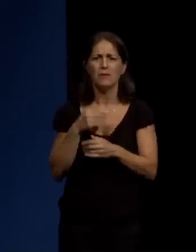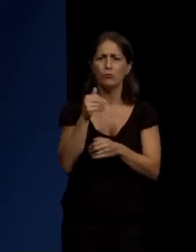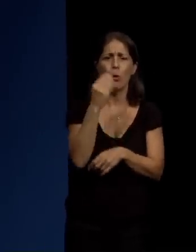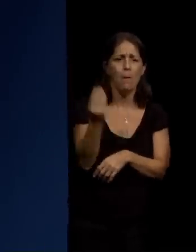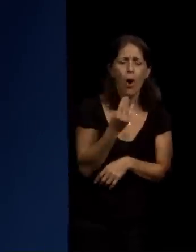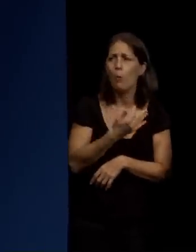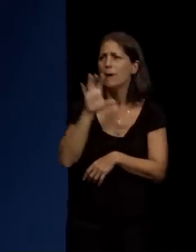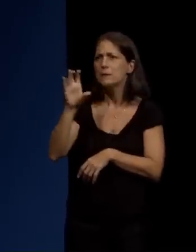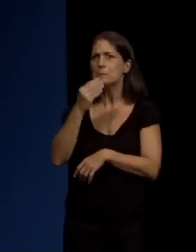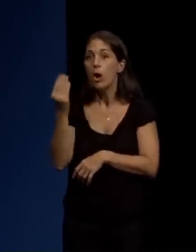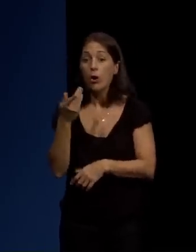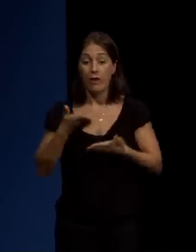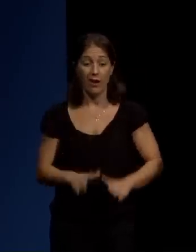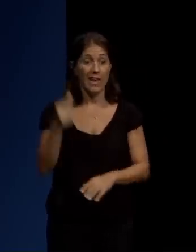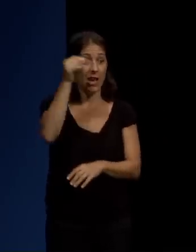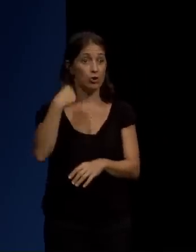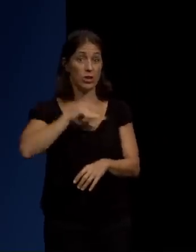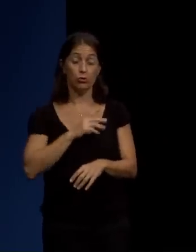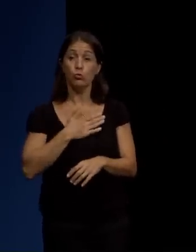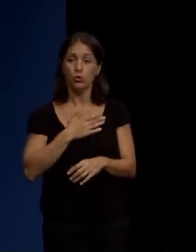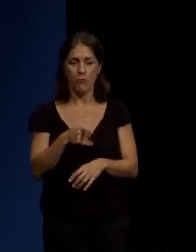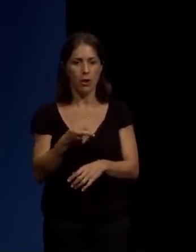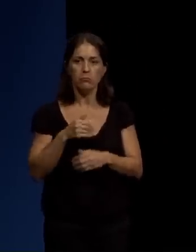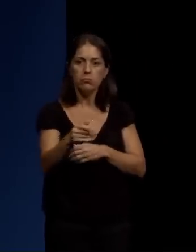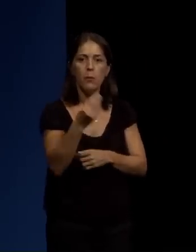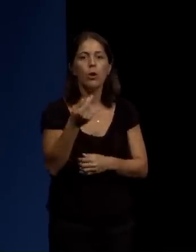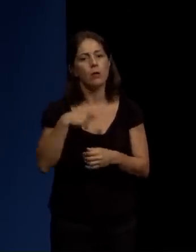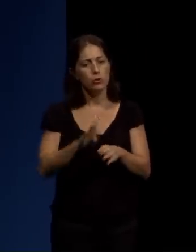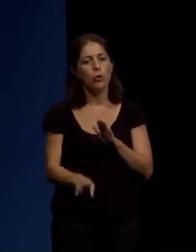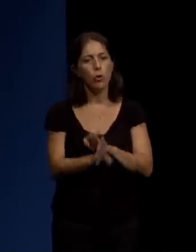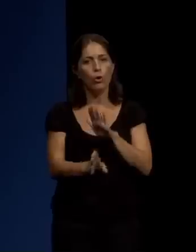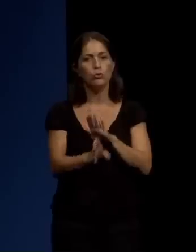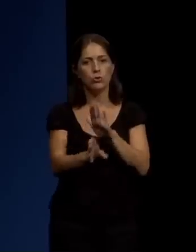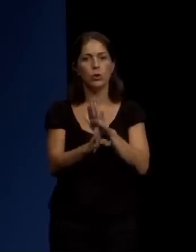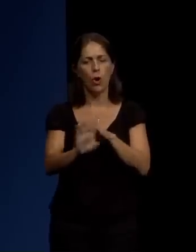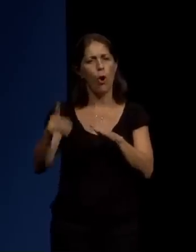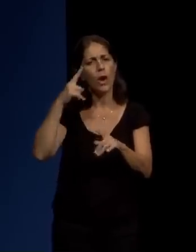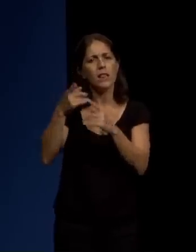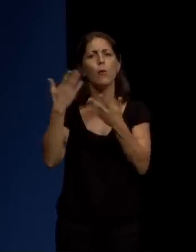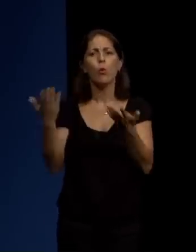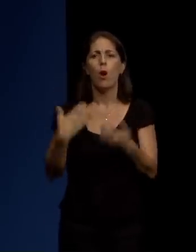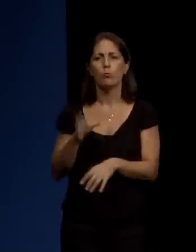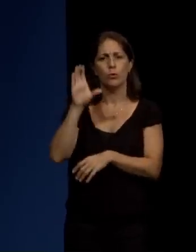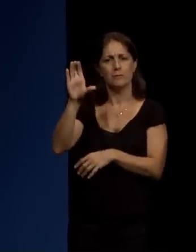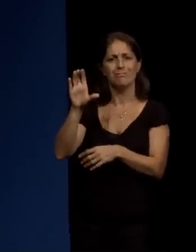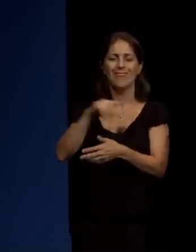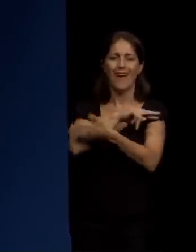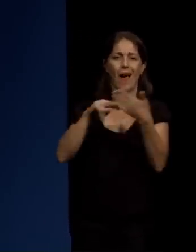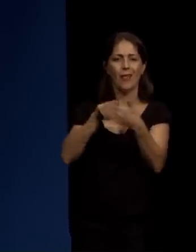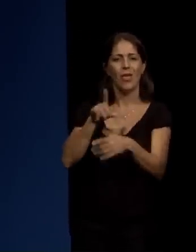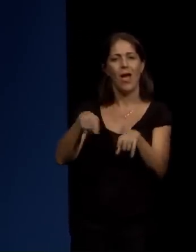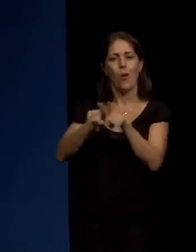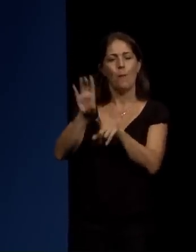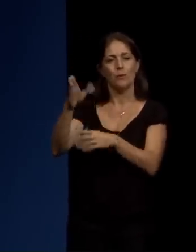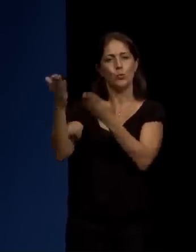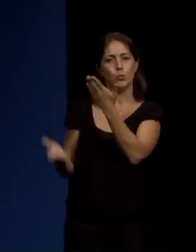país mellor para as nosas fillas e os nosos fillos, para que eles tamén sigan andando este camiño, para facer de Galicia un país xusto. Esta